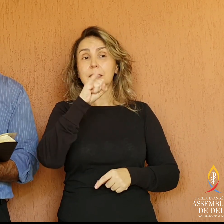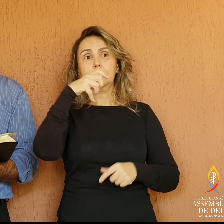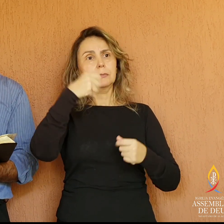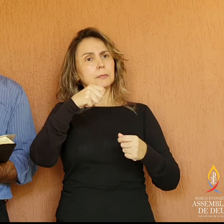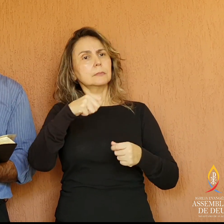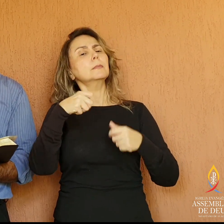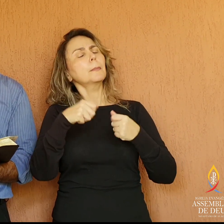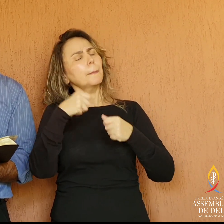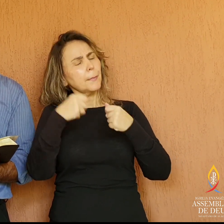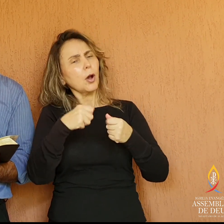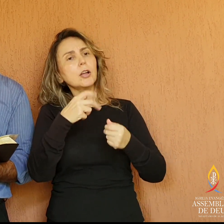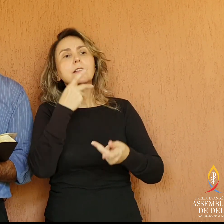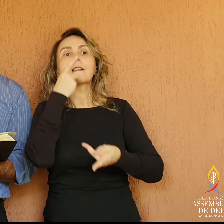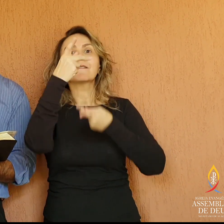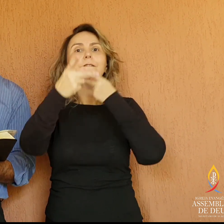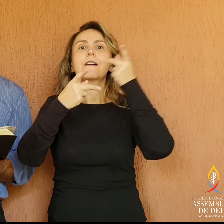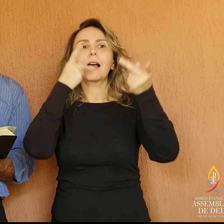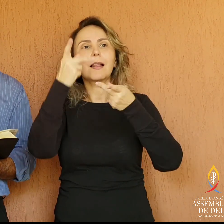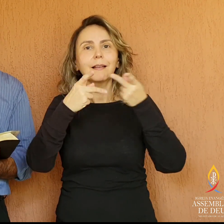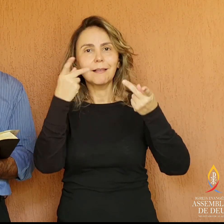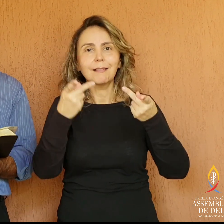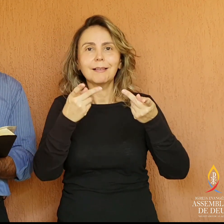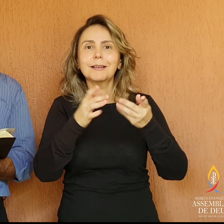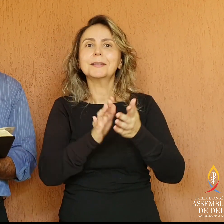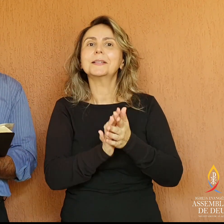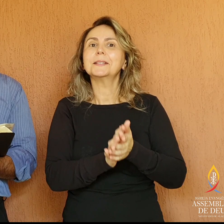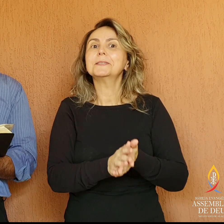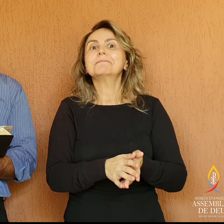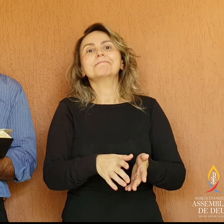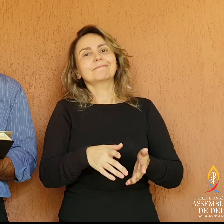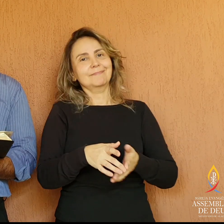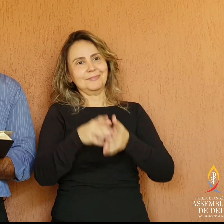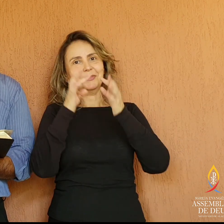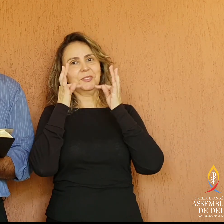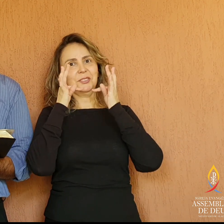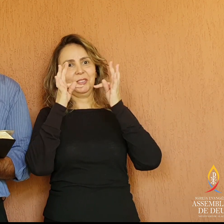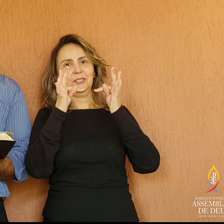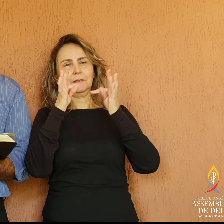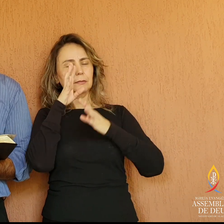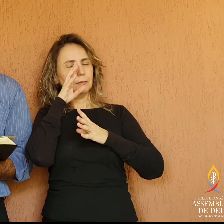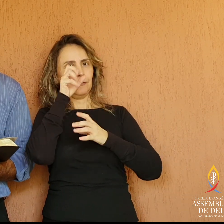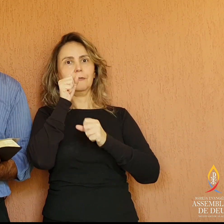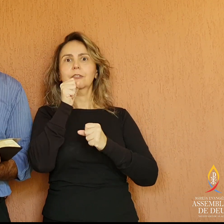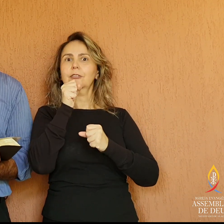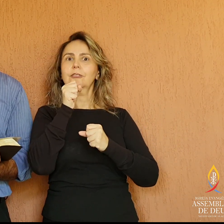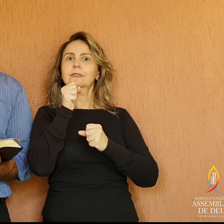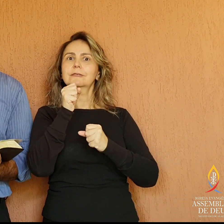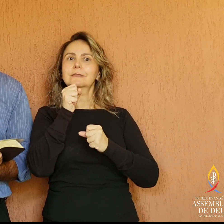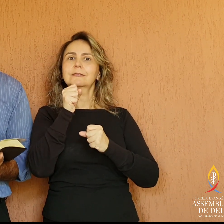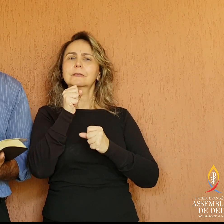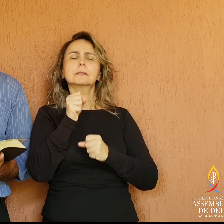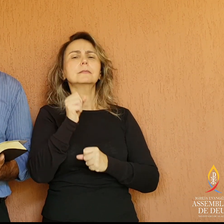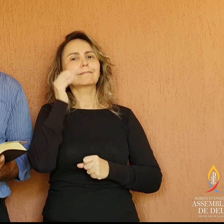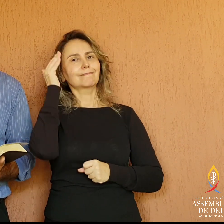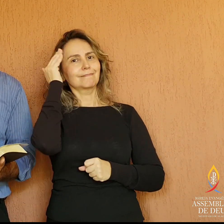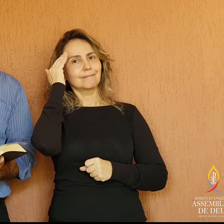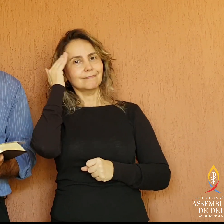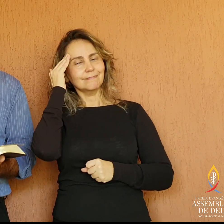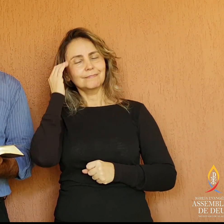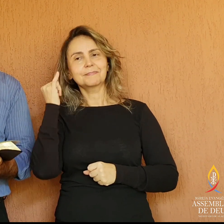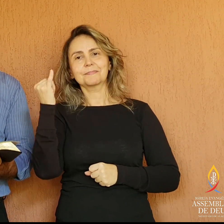as suas atitudes precisam falar mais alto que a sua voz. É importante você entender isso